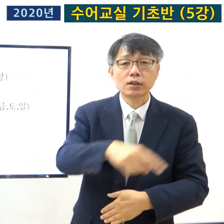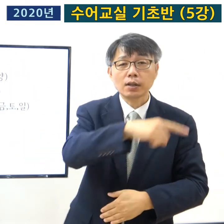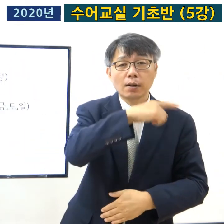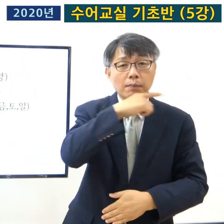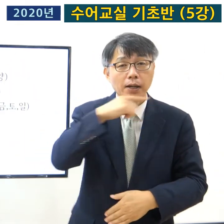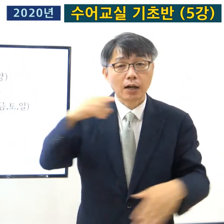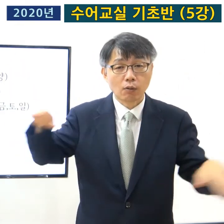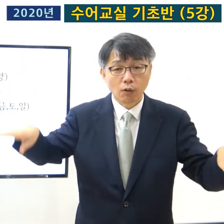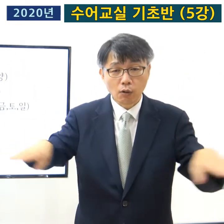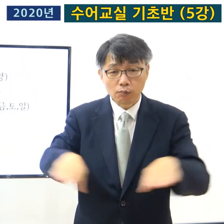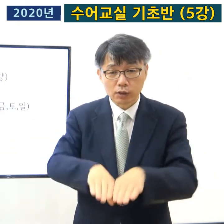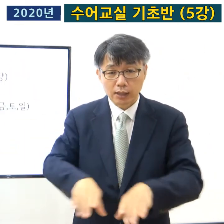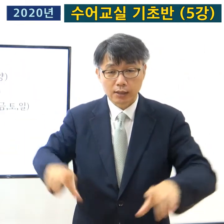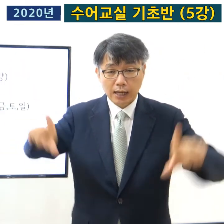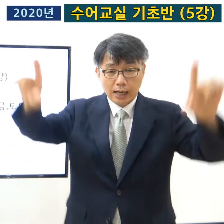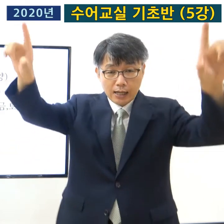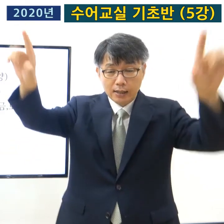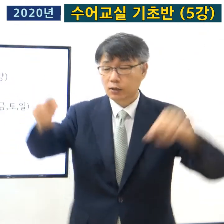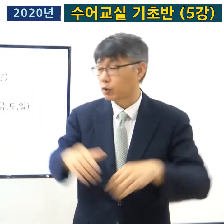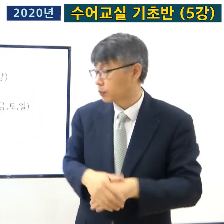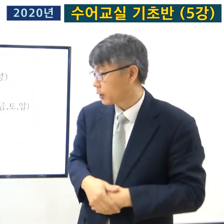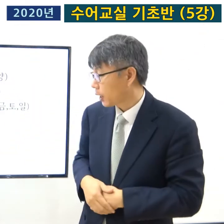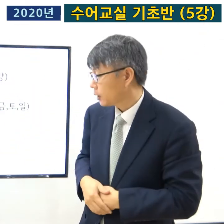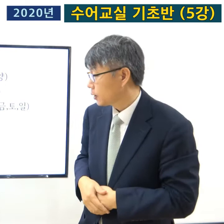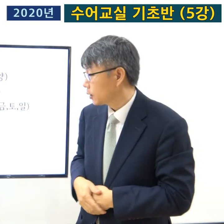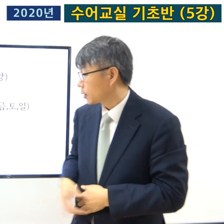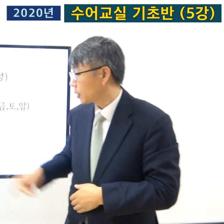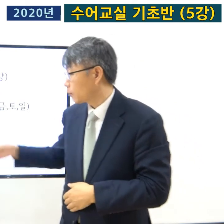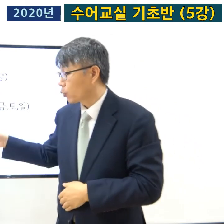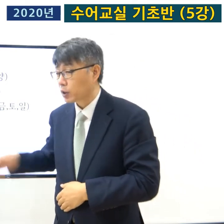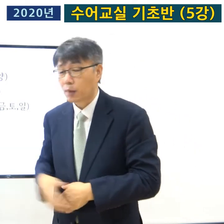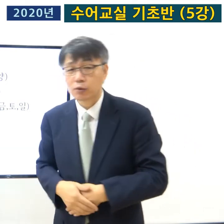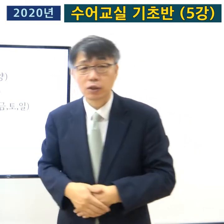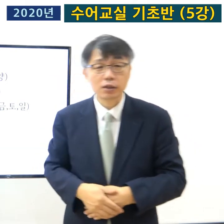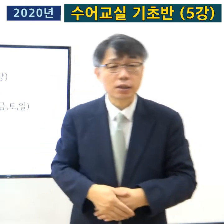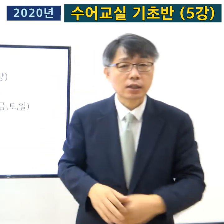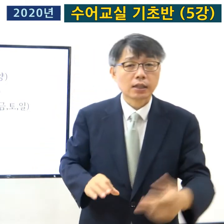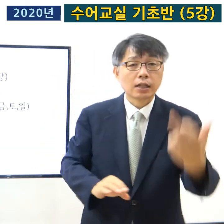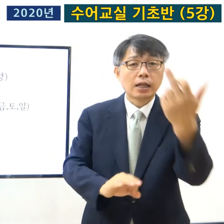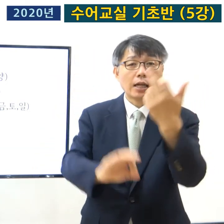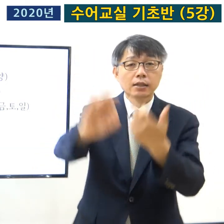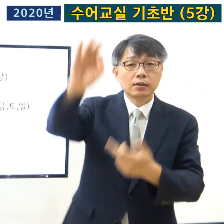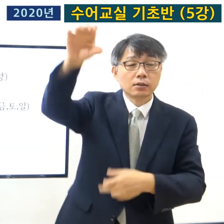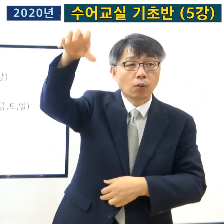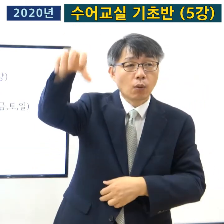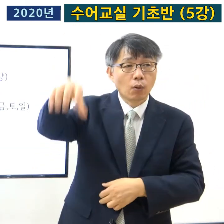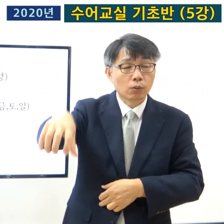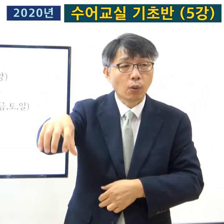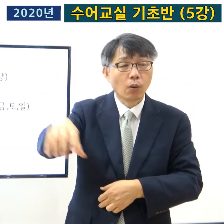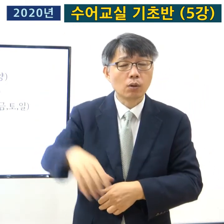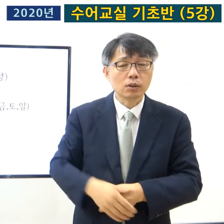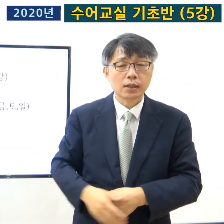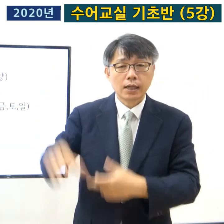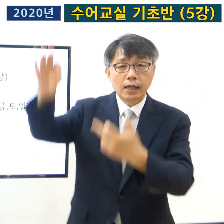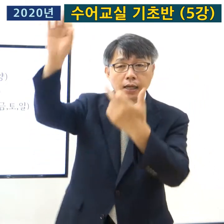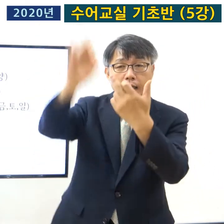일요일은 빨갛고 문 닫는 날, 일요일입니다. 그 다음 동서남북은 해 뜨는 곳, 동, 해